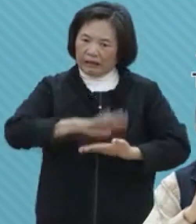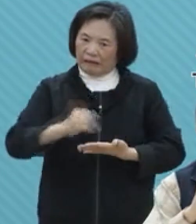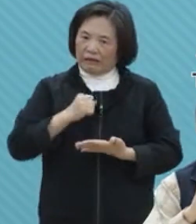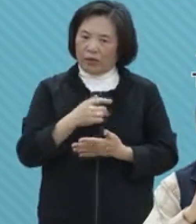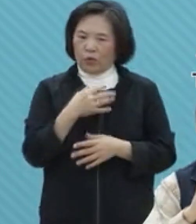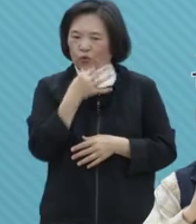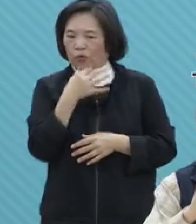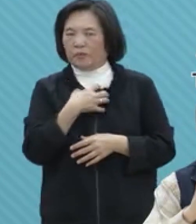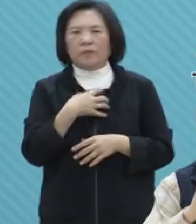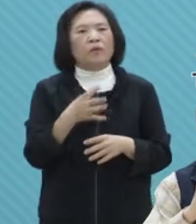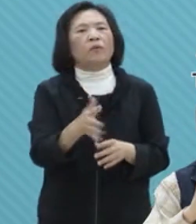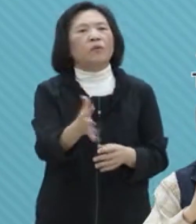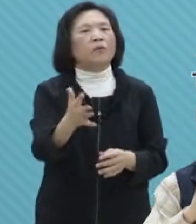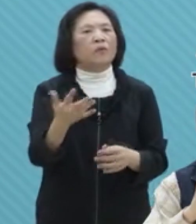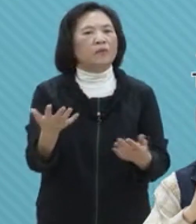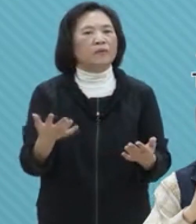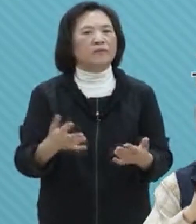样的哦，